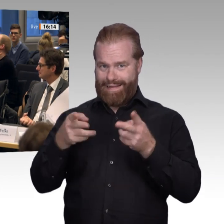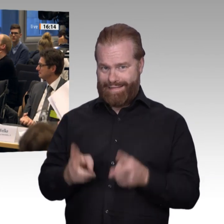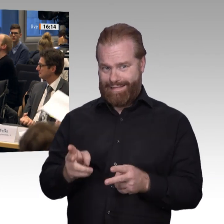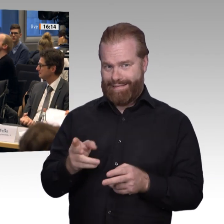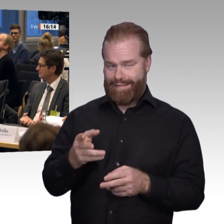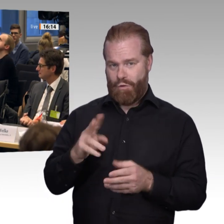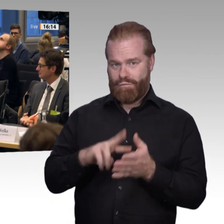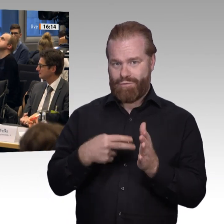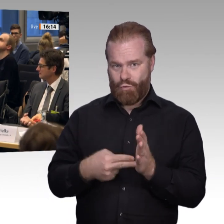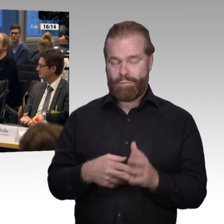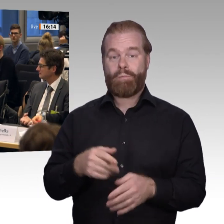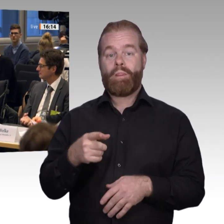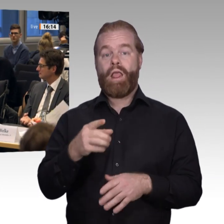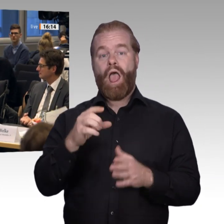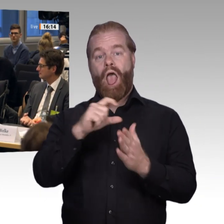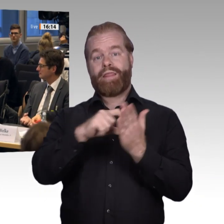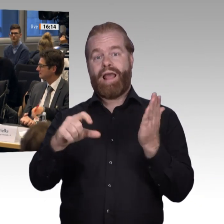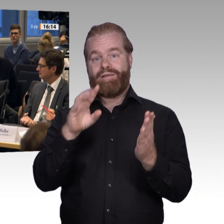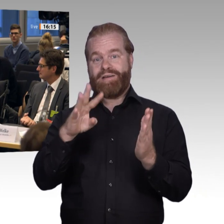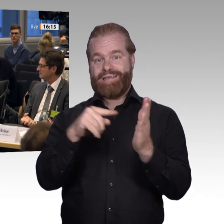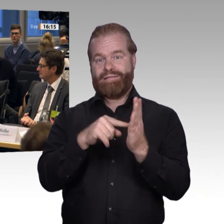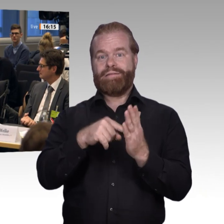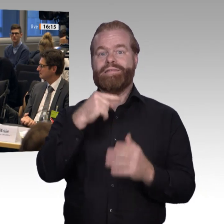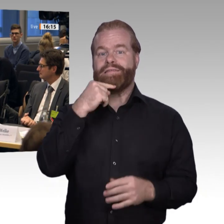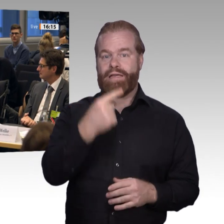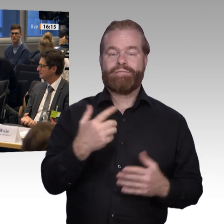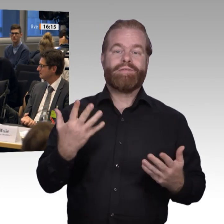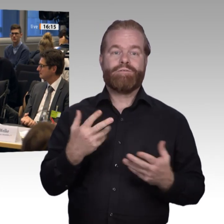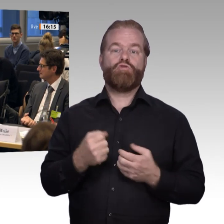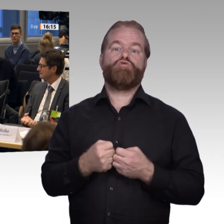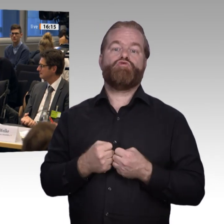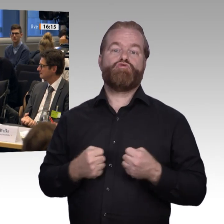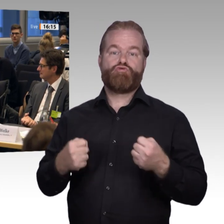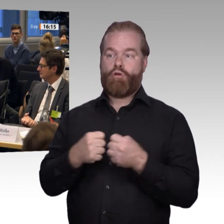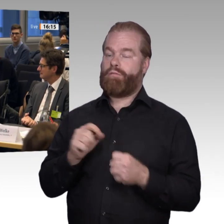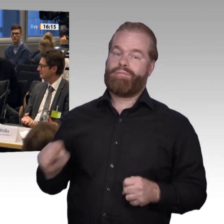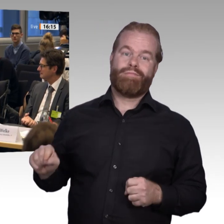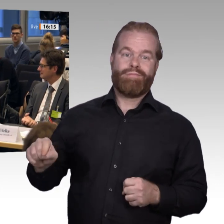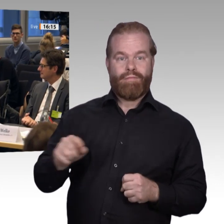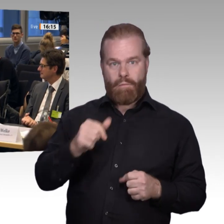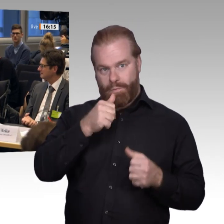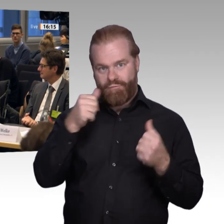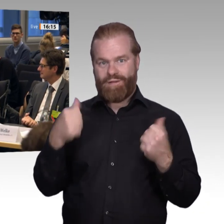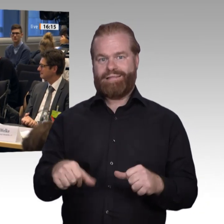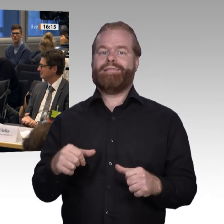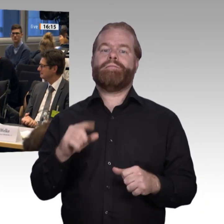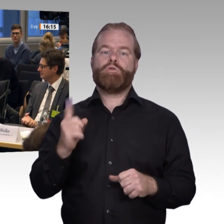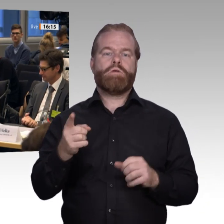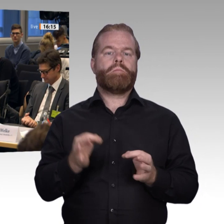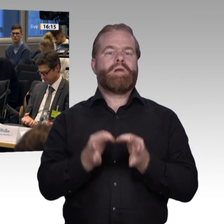Verwaltungs- und sonstige Maßnahmen zu ergreifen, um die UN-Behindertenrechtskonvention in Deutschland umzusetzen